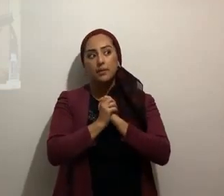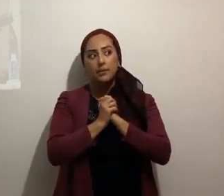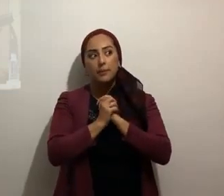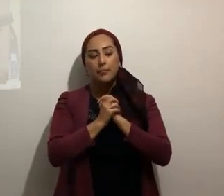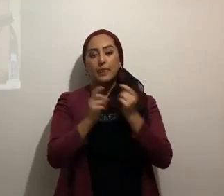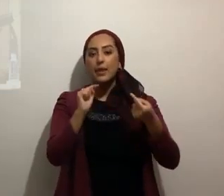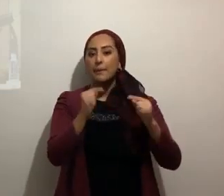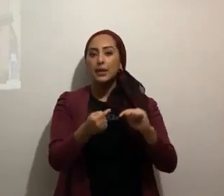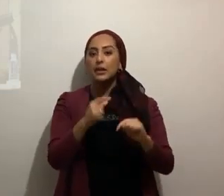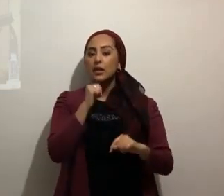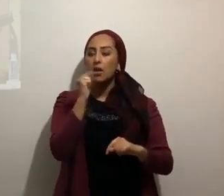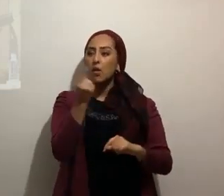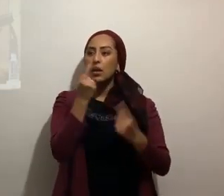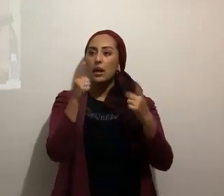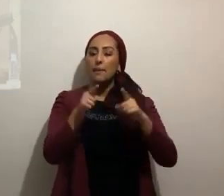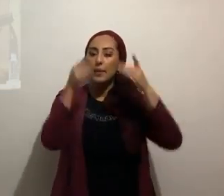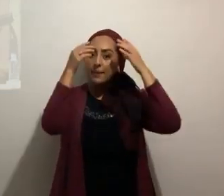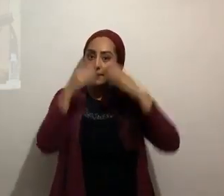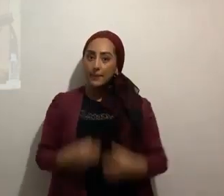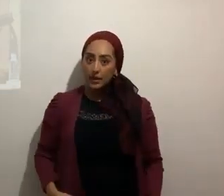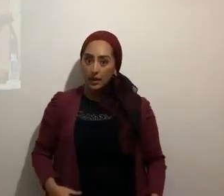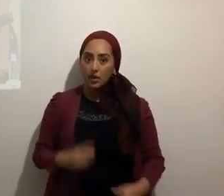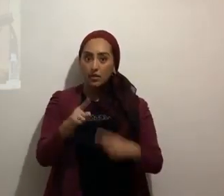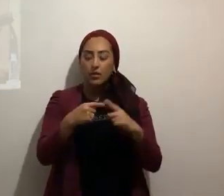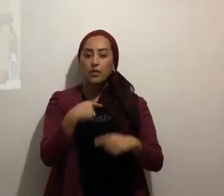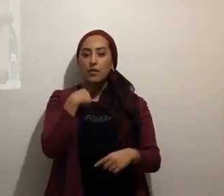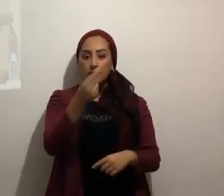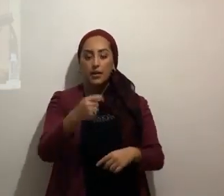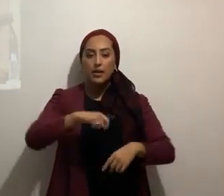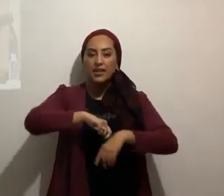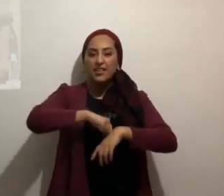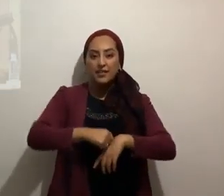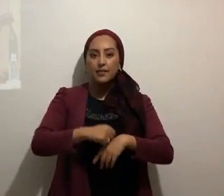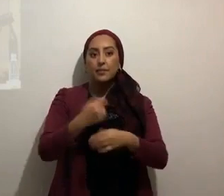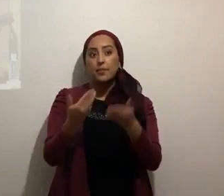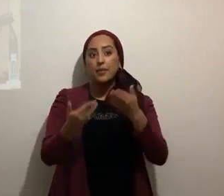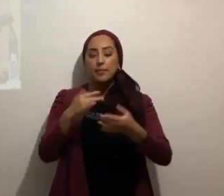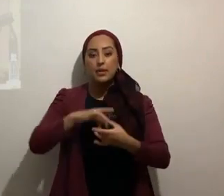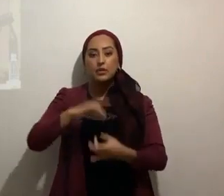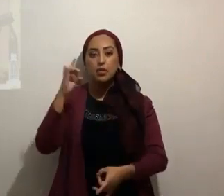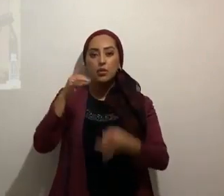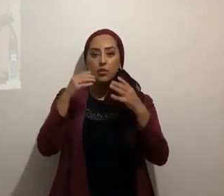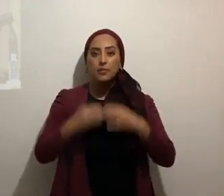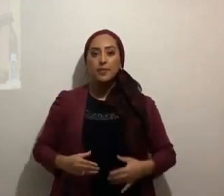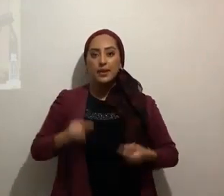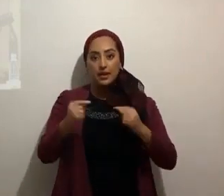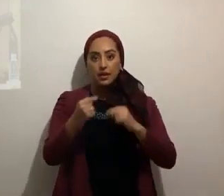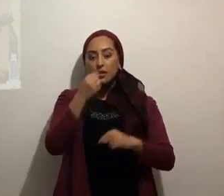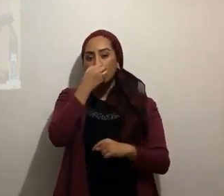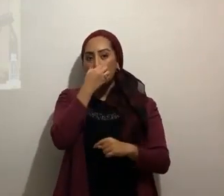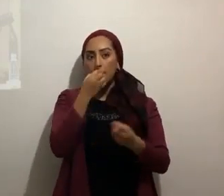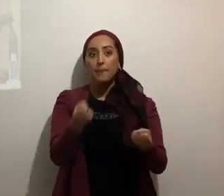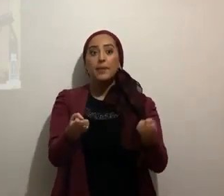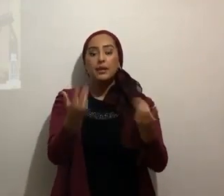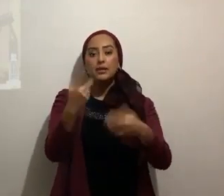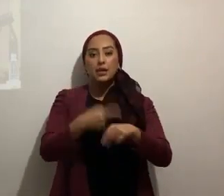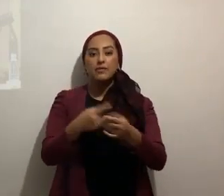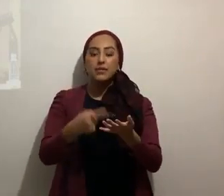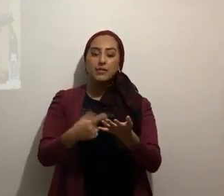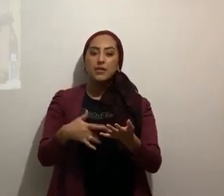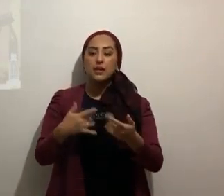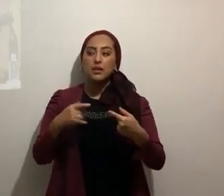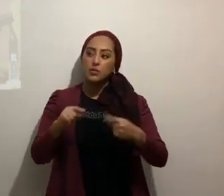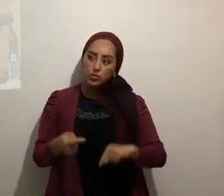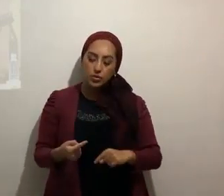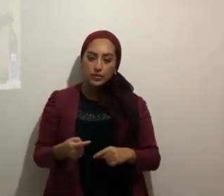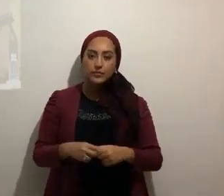El dolor no nada más puede ser físico, cuando te dije que pellizcaras, no puede ser un dolor del alma. ¿Cuántas veces afligidos, verdad? En el